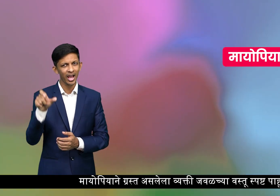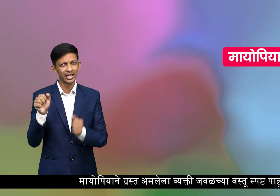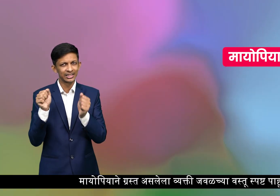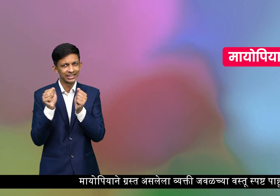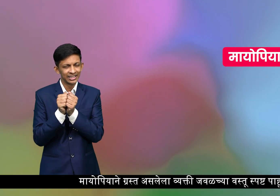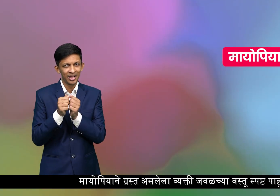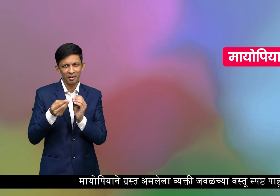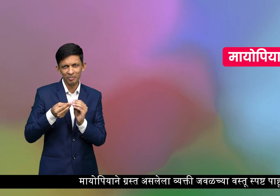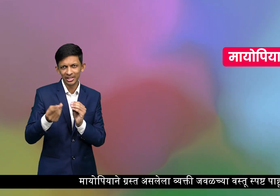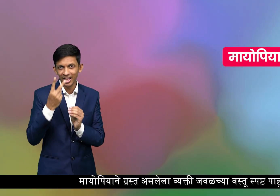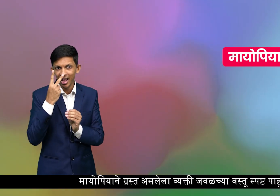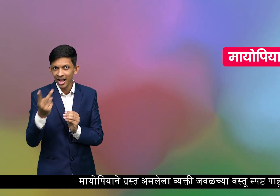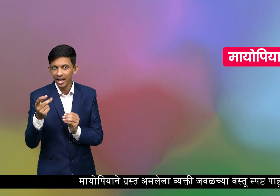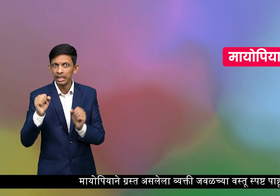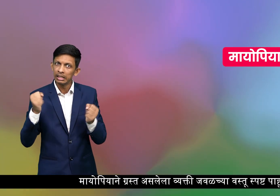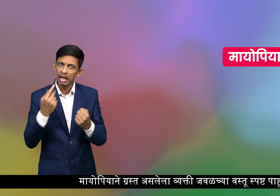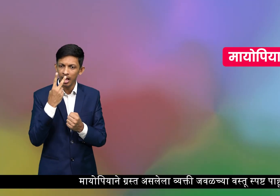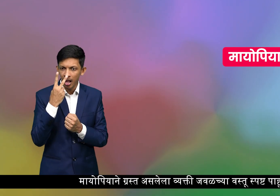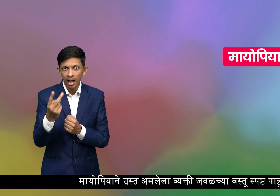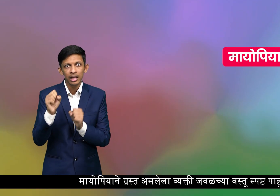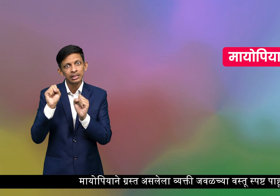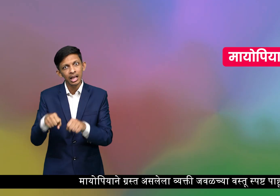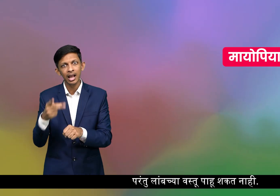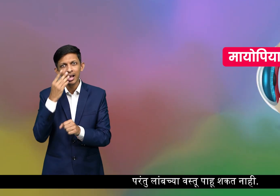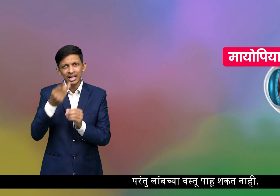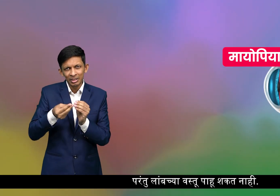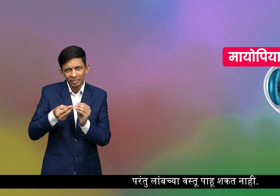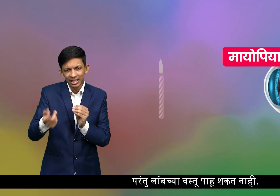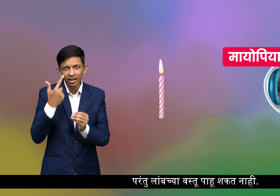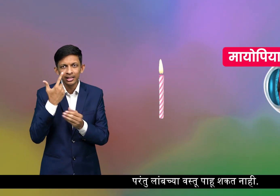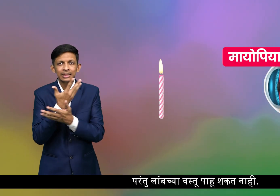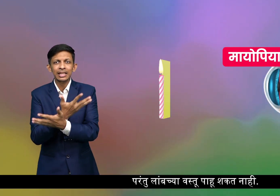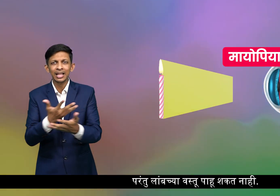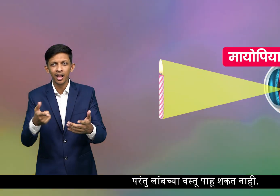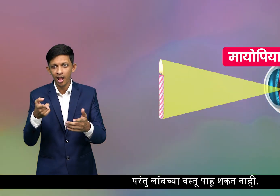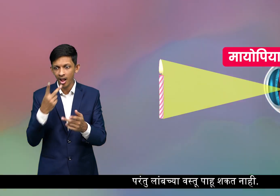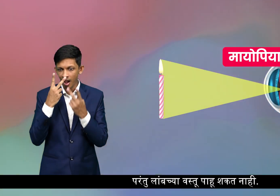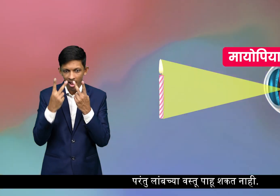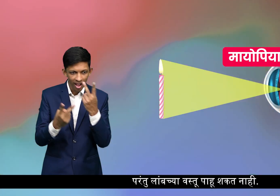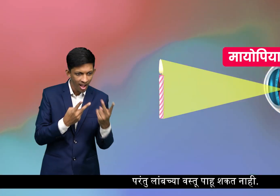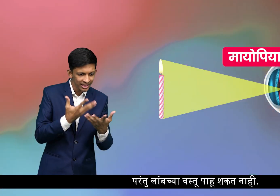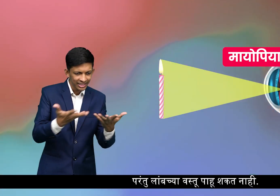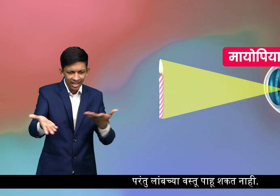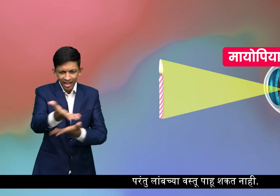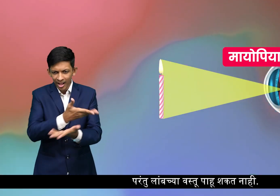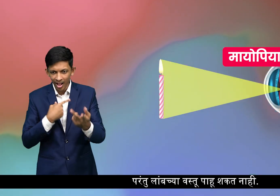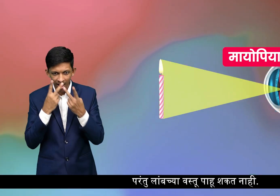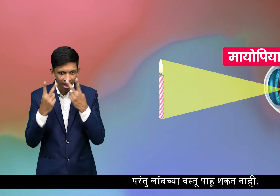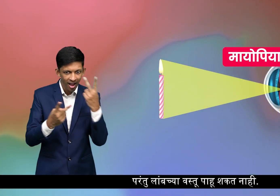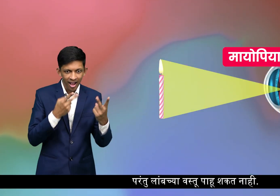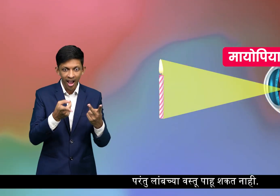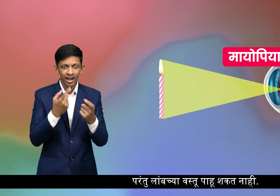मायोपियाने ग्रस्त असलेल्या व्यक्ती जवळच्या वस्तू स्पष्ट पाहू शकतो, परंतु लांबच्या वस्तू पाहू शकत नाही.